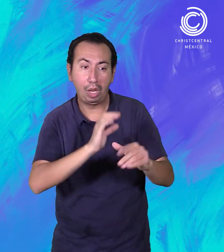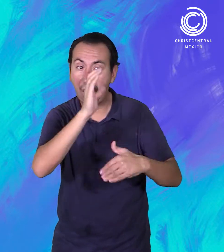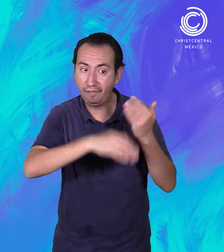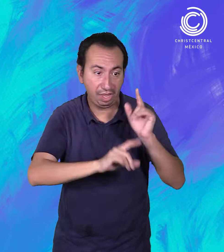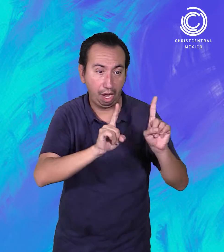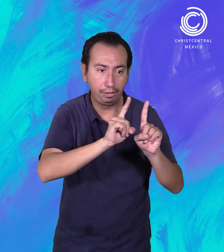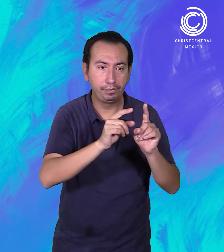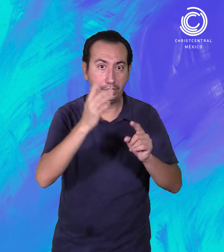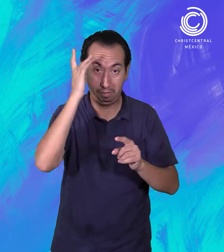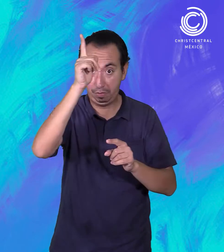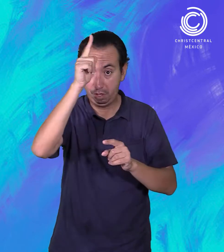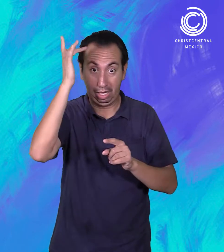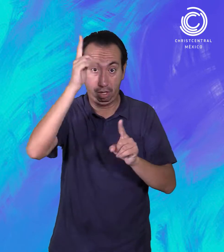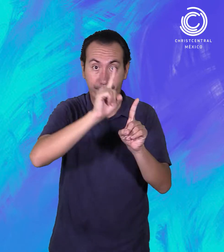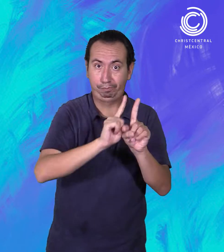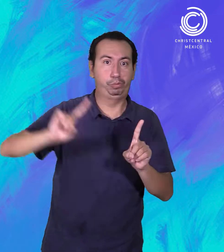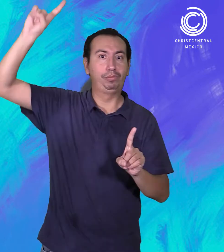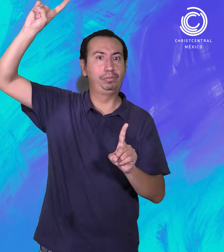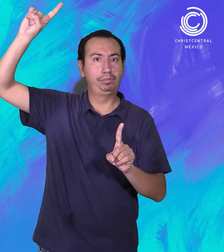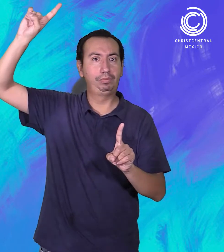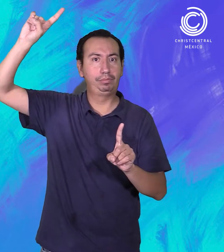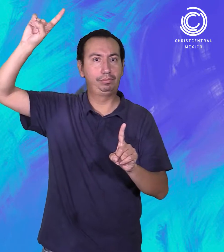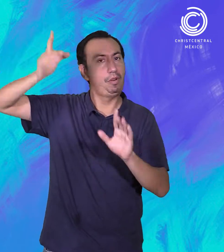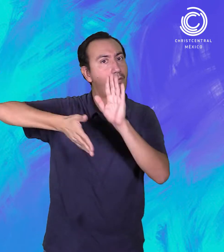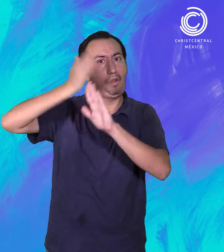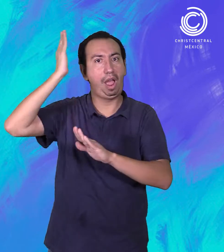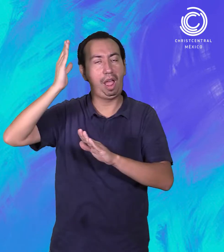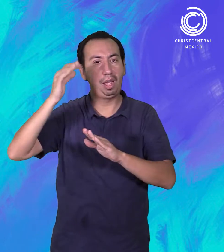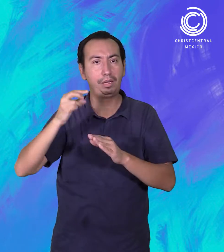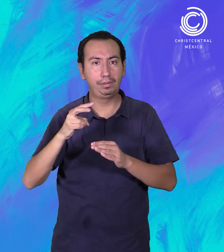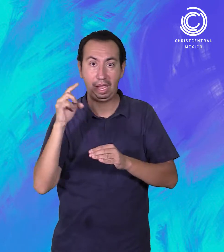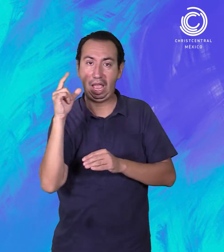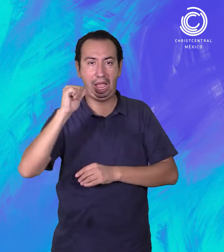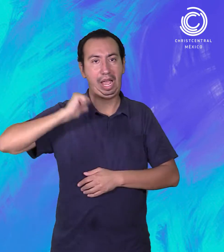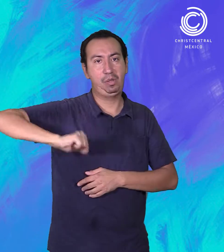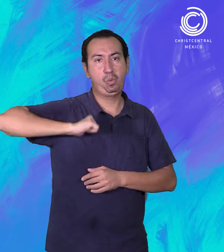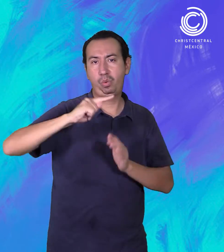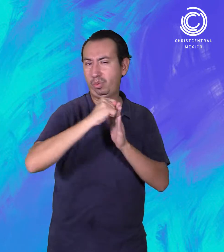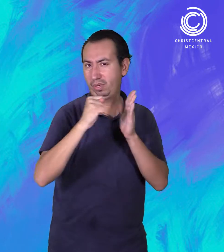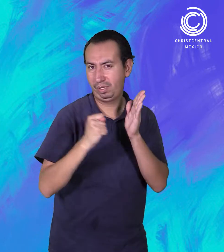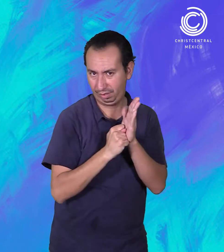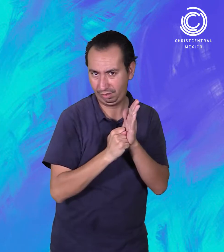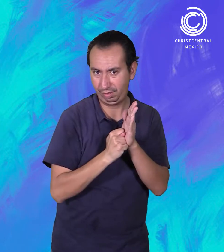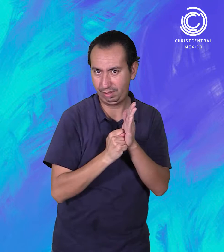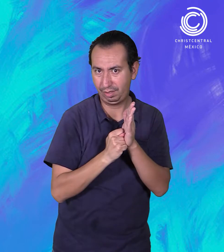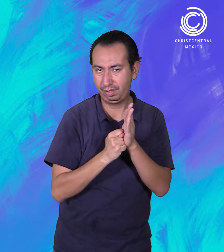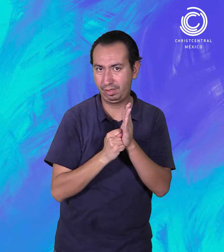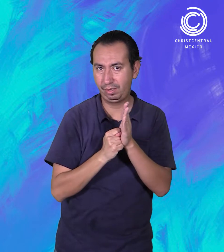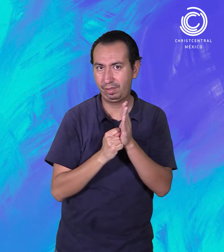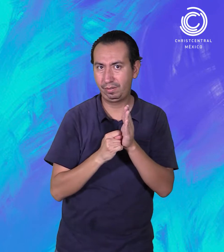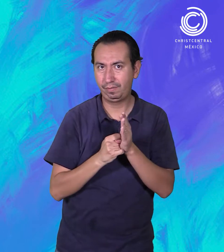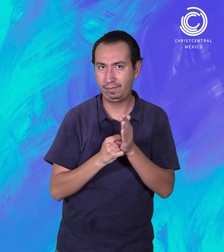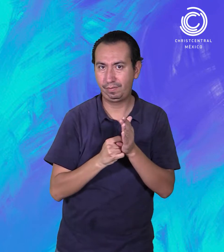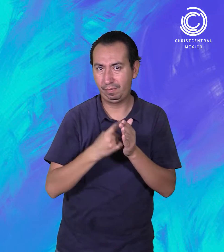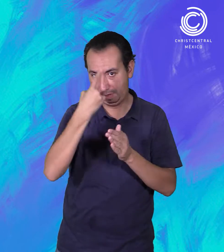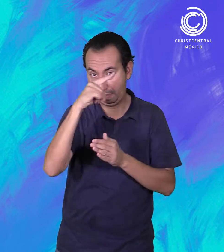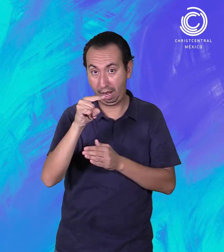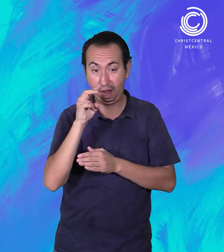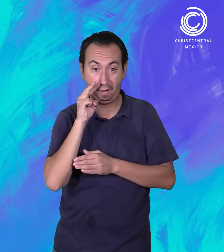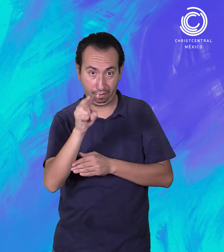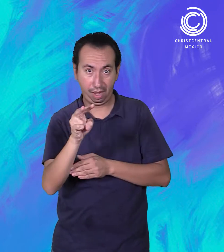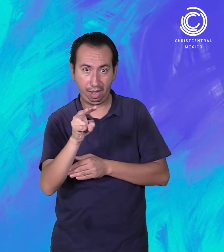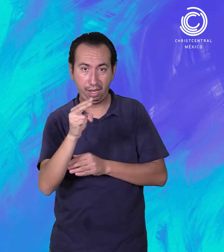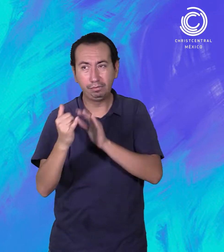guiando también al pueblo. Si ustedes leen también aquí, en este asunto, en este trabajo de la construcción